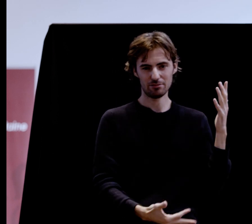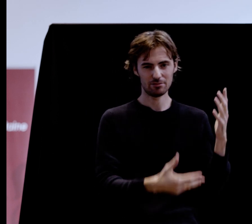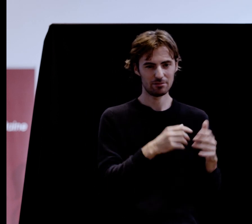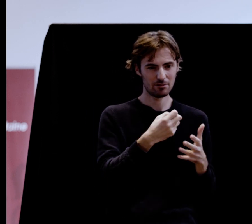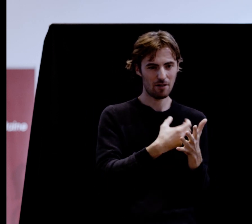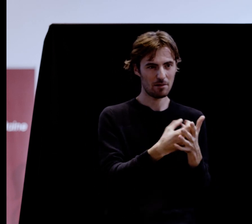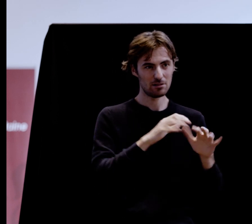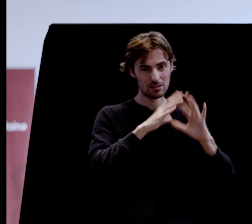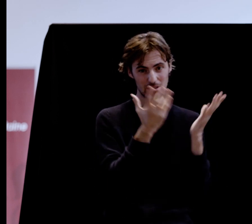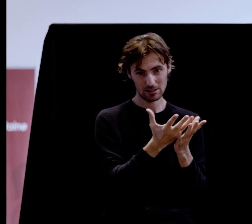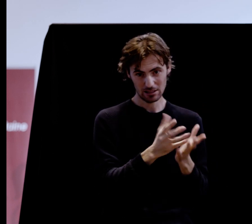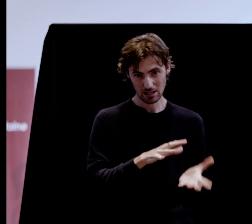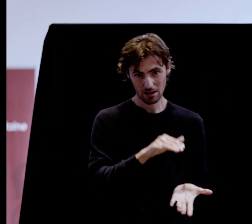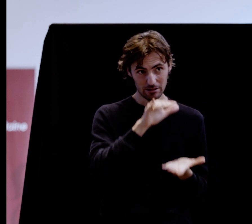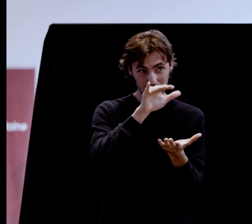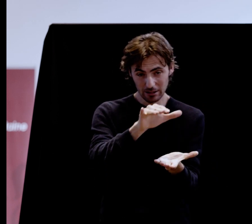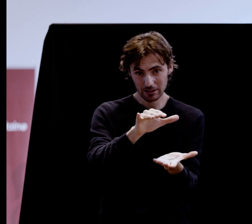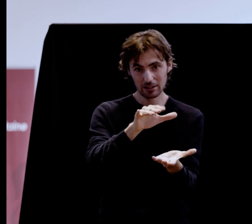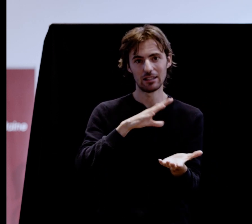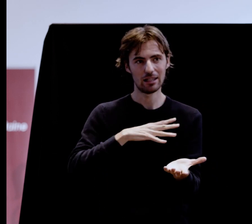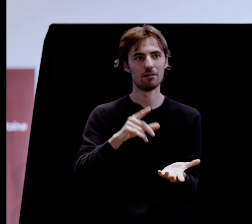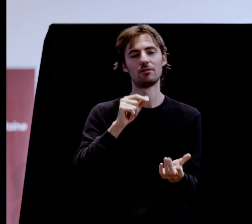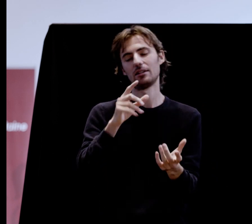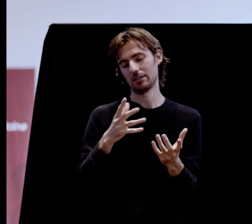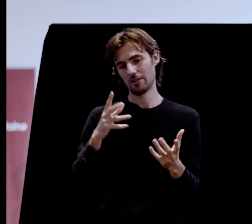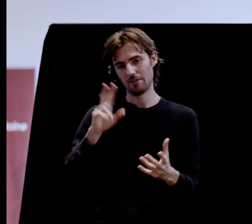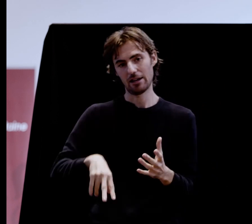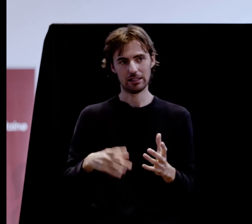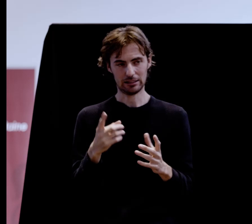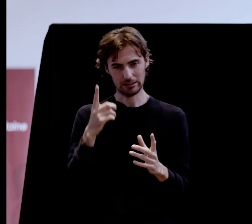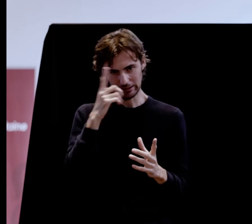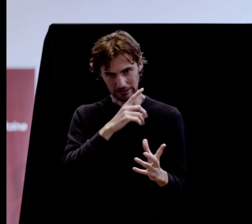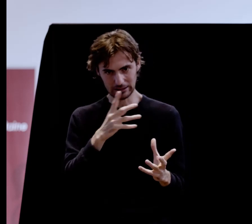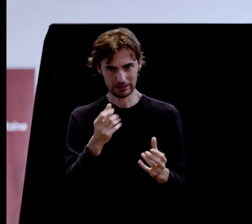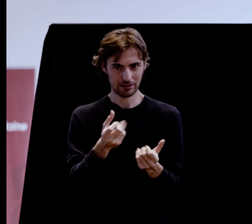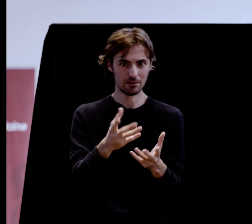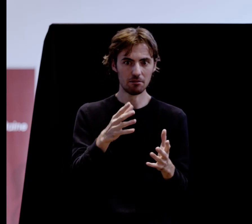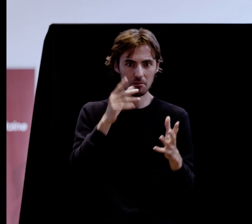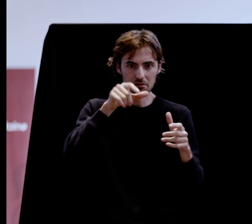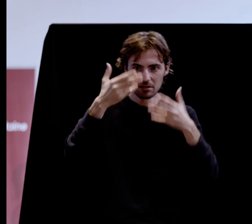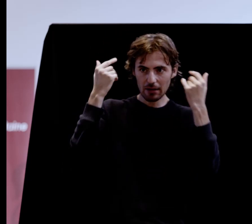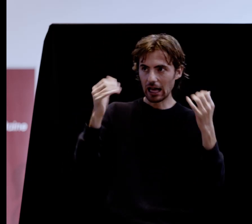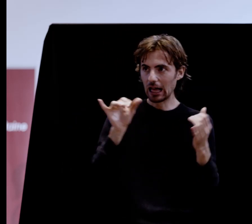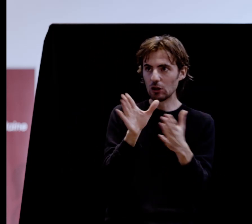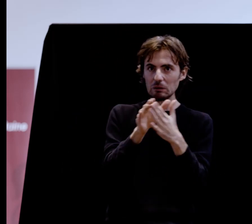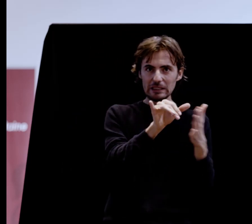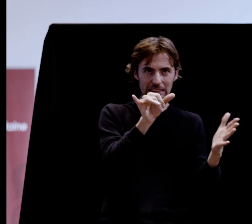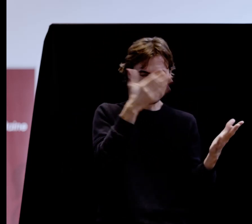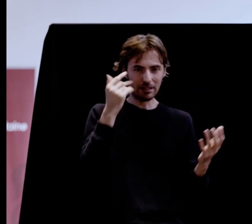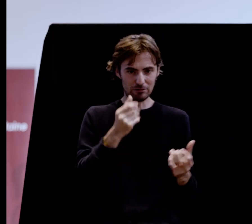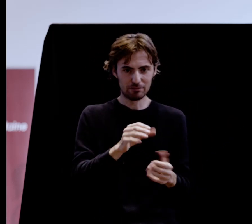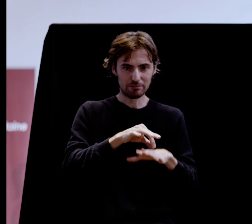parce que c'est un vrai challenge, c'est important de le faire, mais c'est pas facile, et on ne sait pas toujours comment faire et à qui s'adresser. Donc